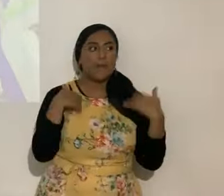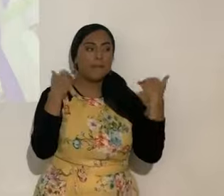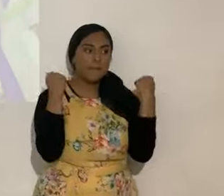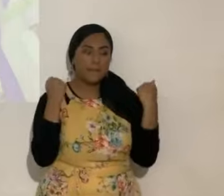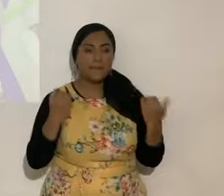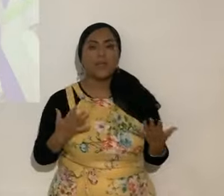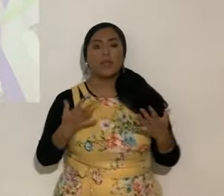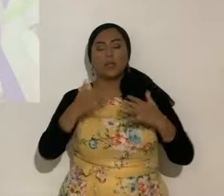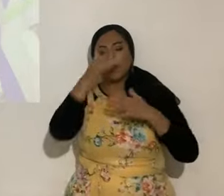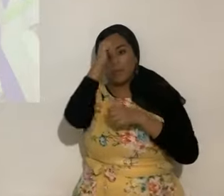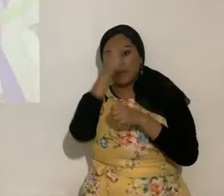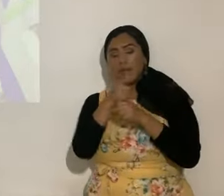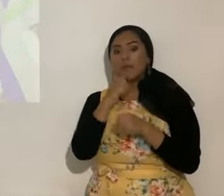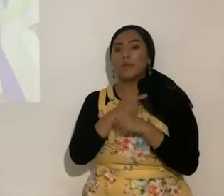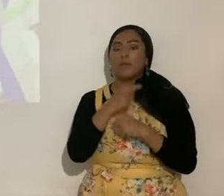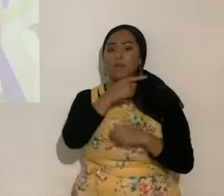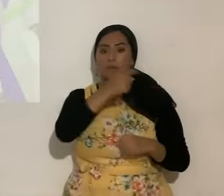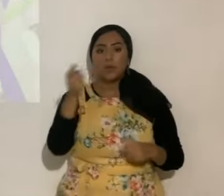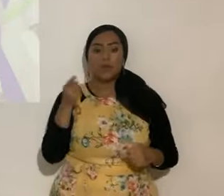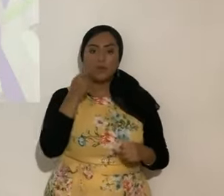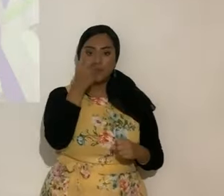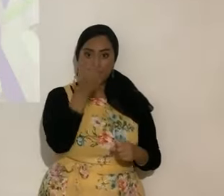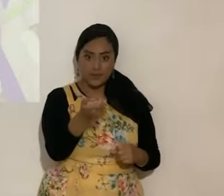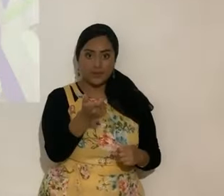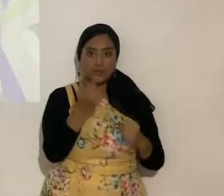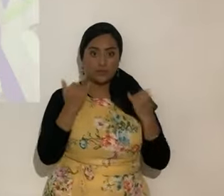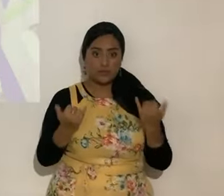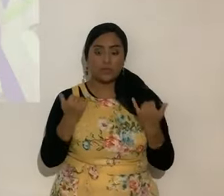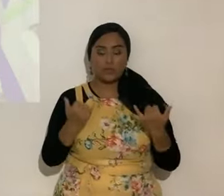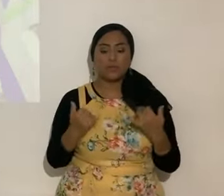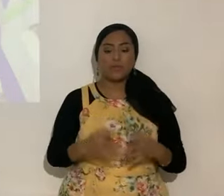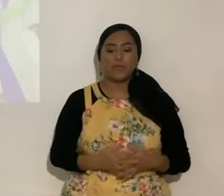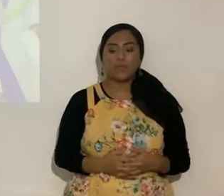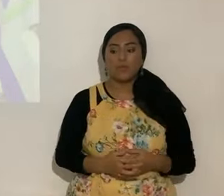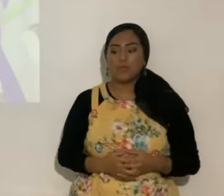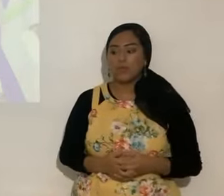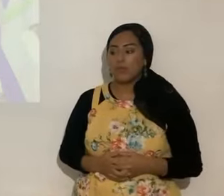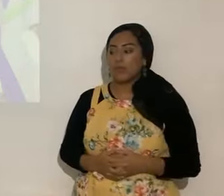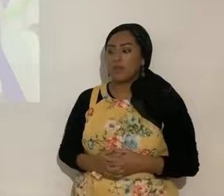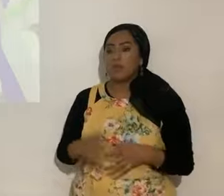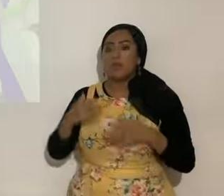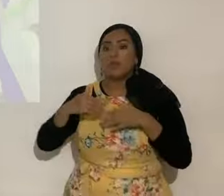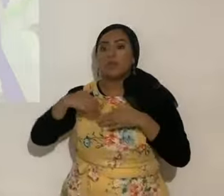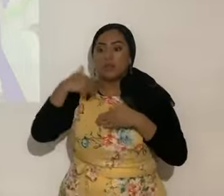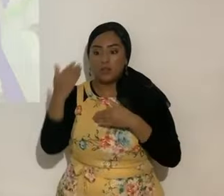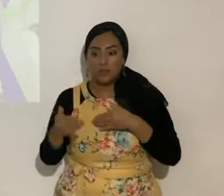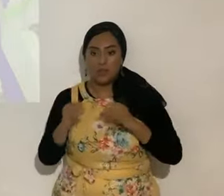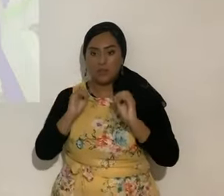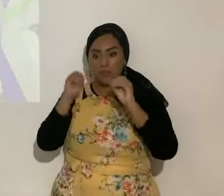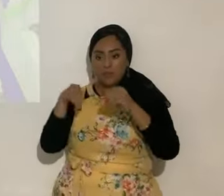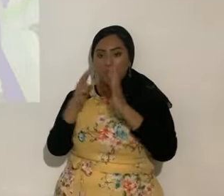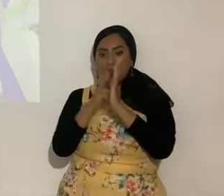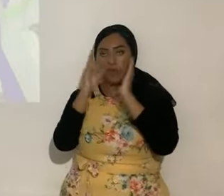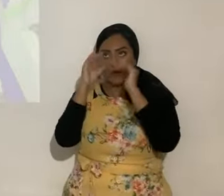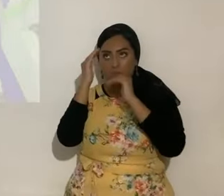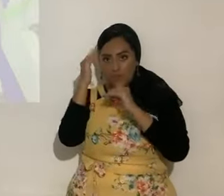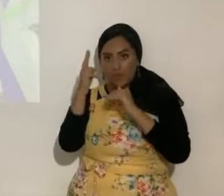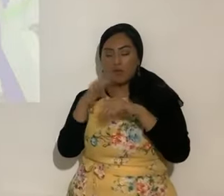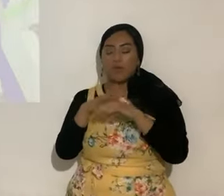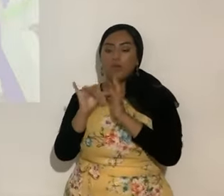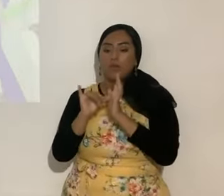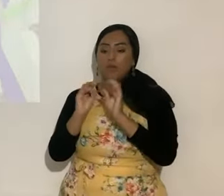hermanos, y hermanas, que me están escuchando, y me están viendo ahora, en este momento, y después, que se suba este video, primeramente, le tengo